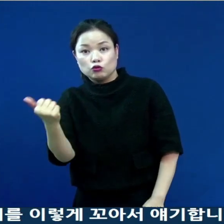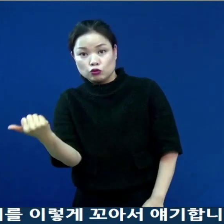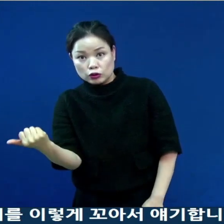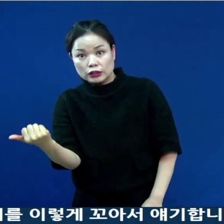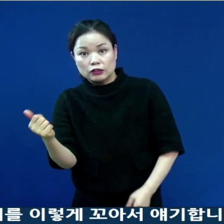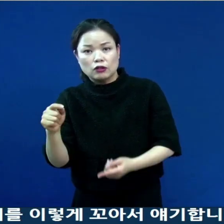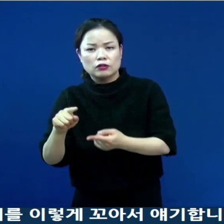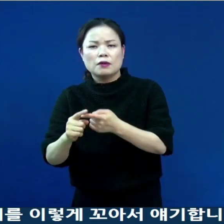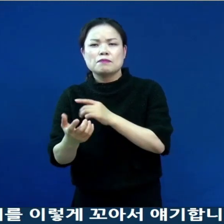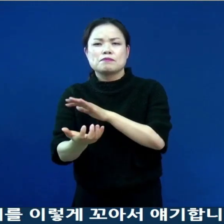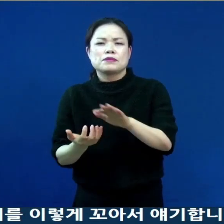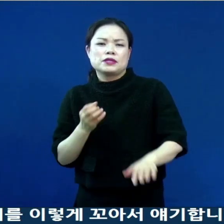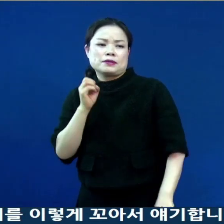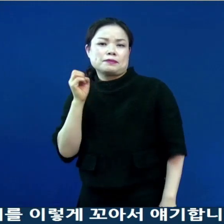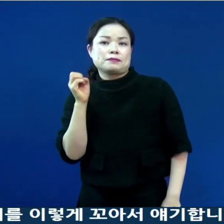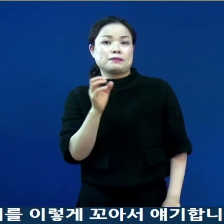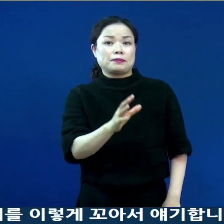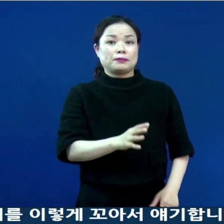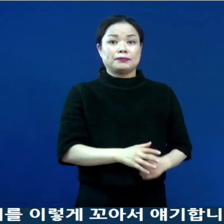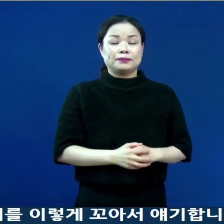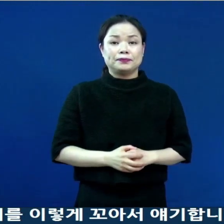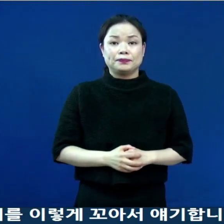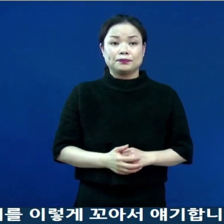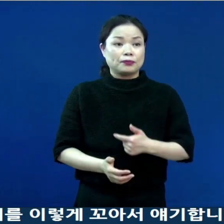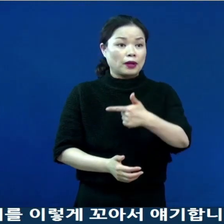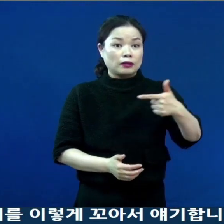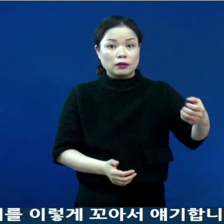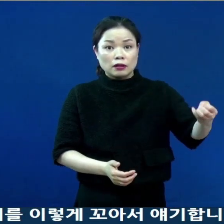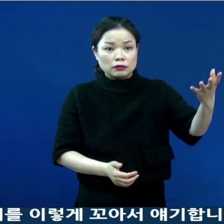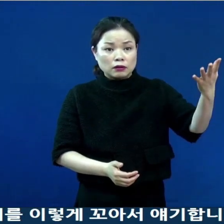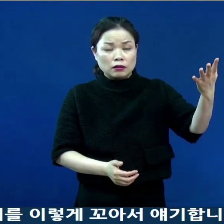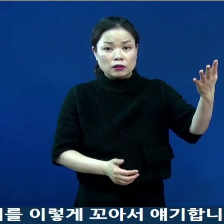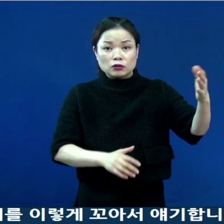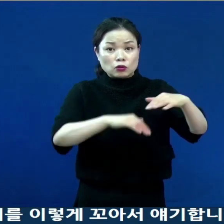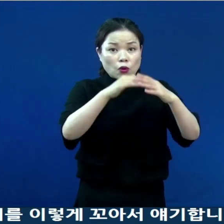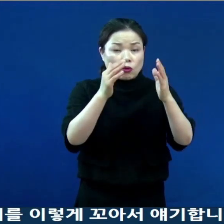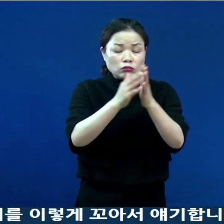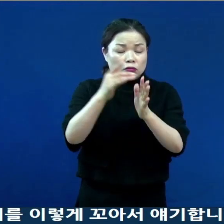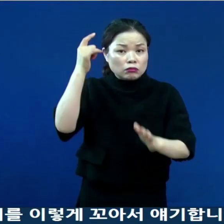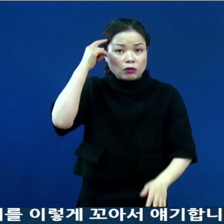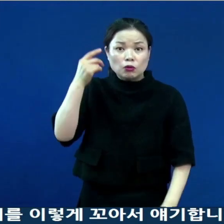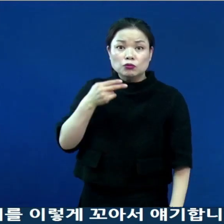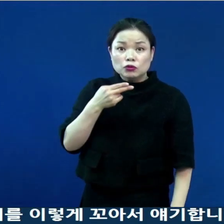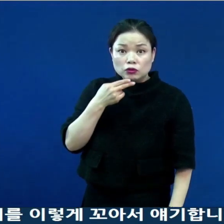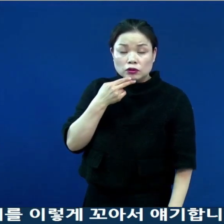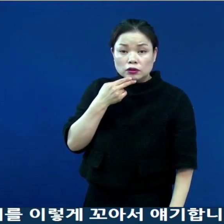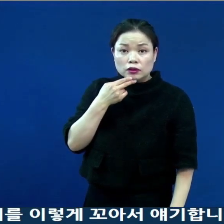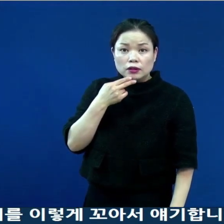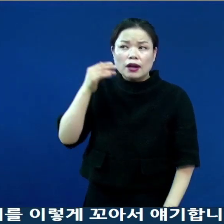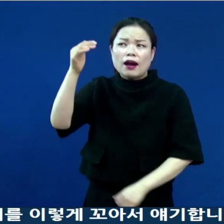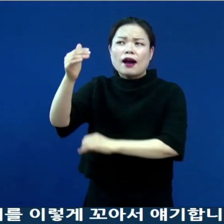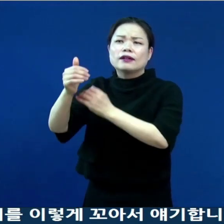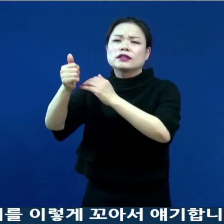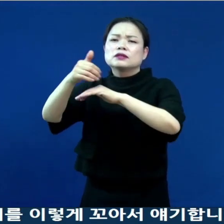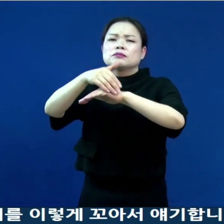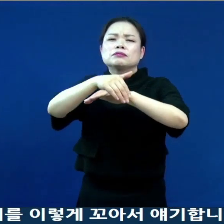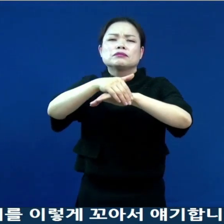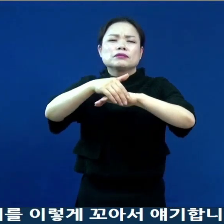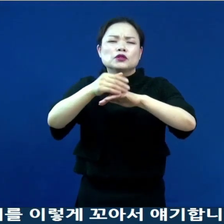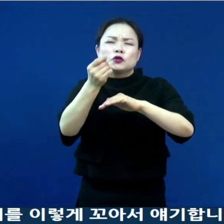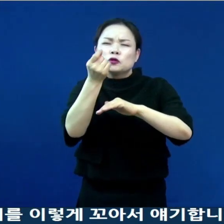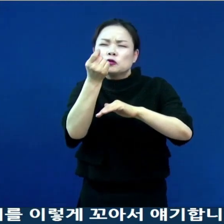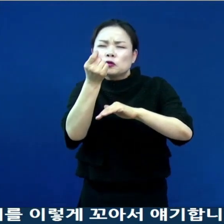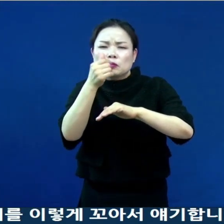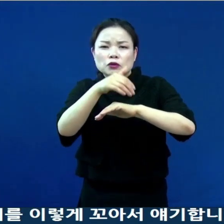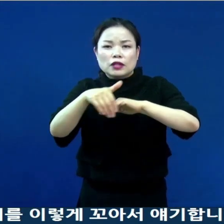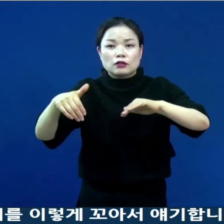것을 미리 말함이라. 대제사장은 이럴 의도가 전혀 없었습니다. 이런 하나님의 계획에서